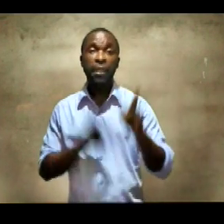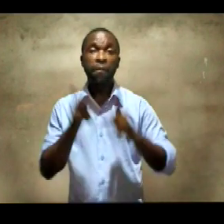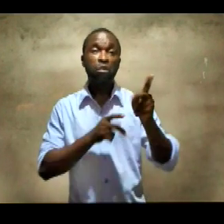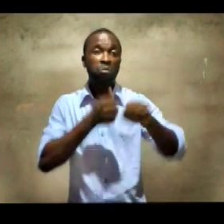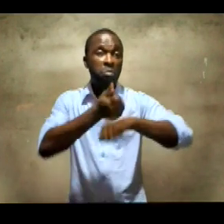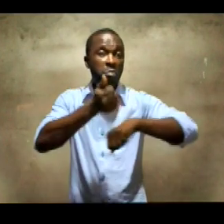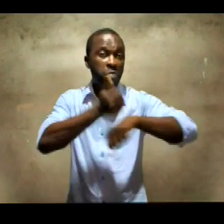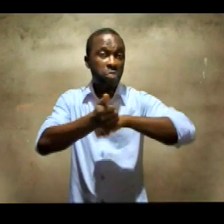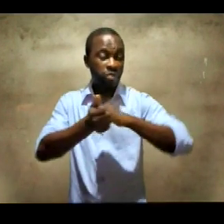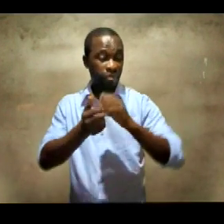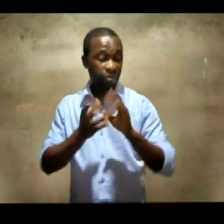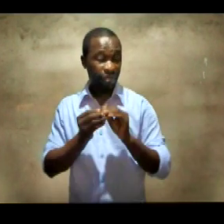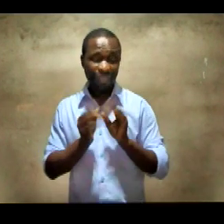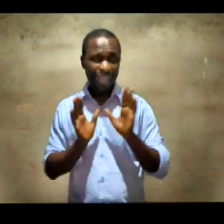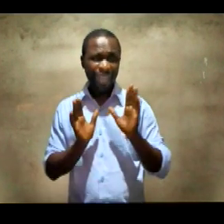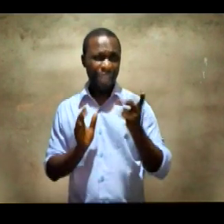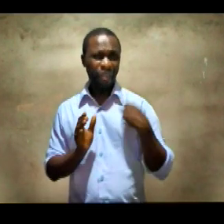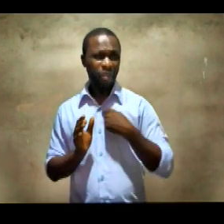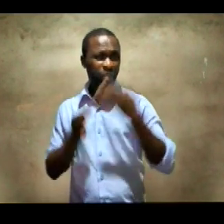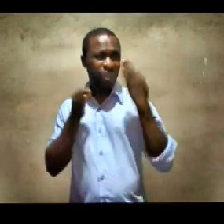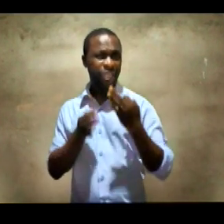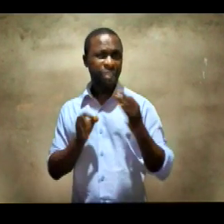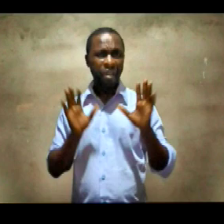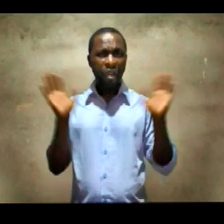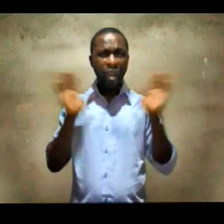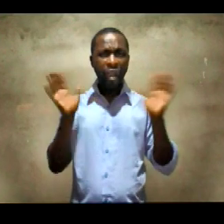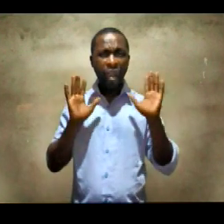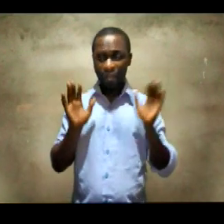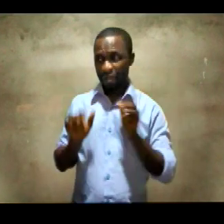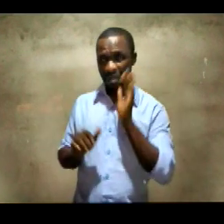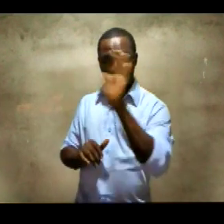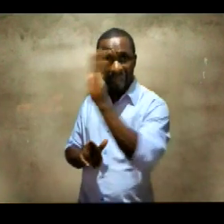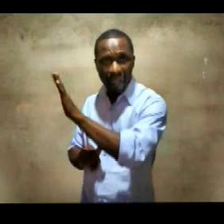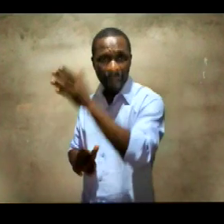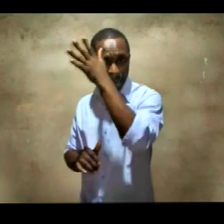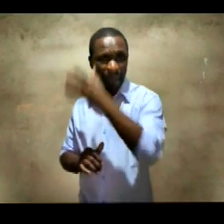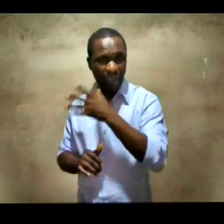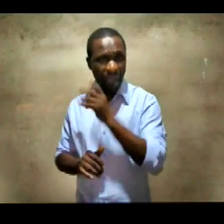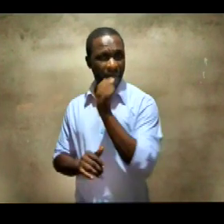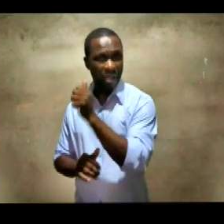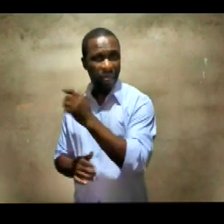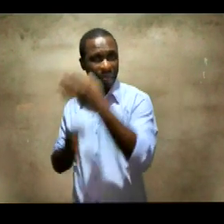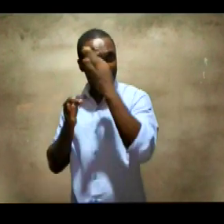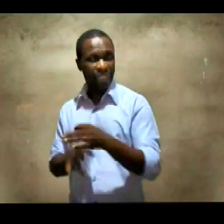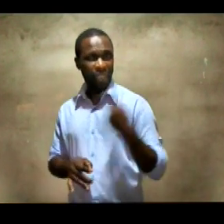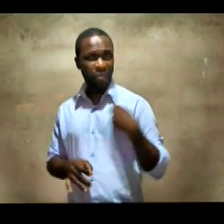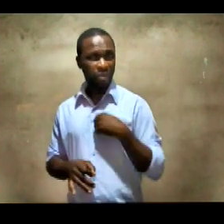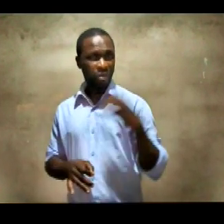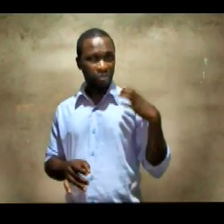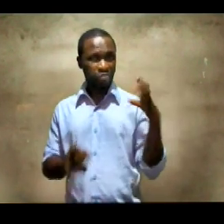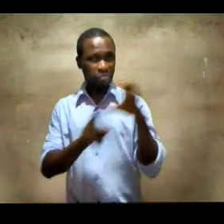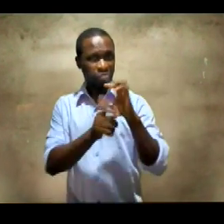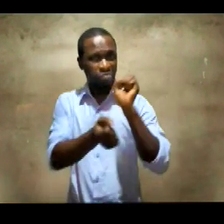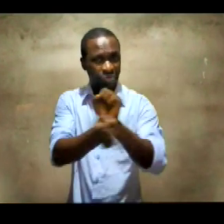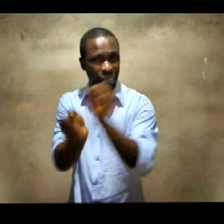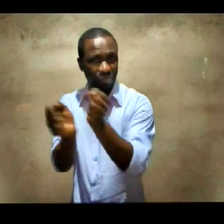les parents eux-mêmes avaient demandé que leurs enfants soient enchaînés après avoir été retrouvés en train de jouer à l'école. Les accusés ont également déclaré